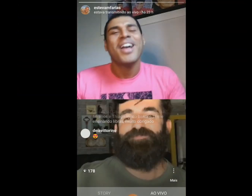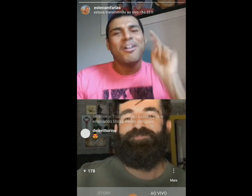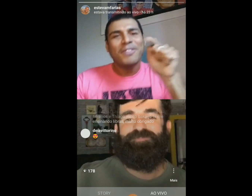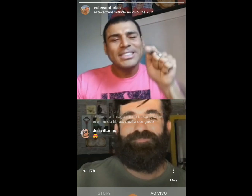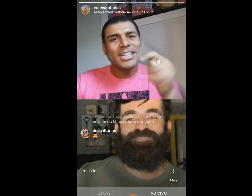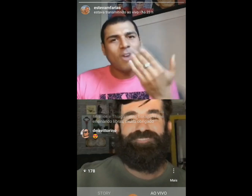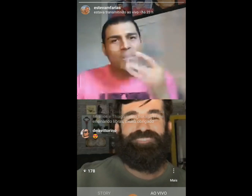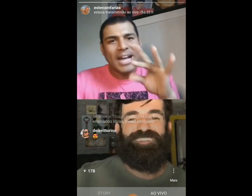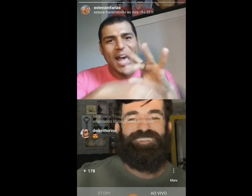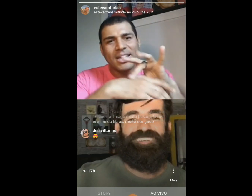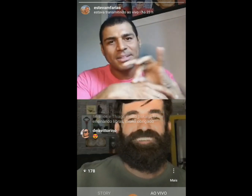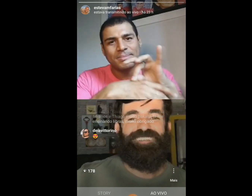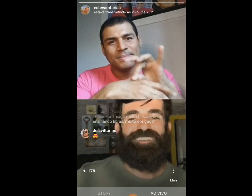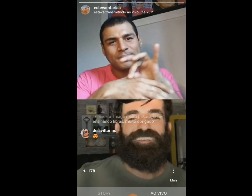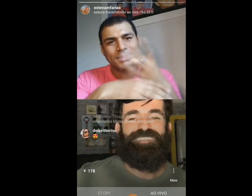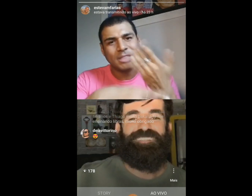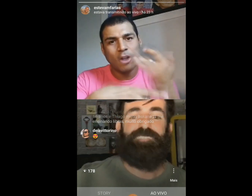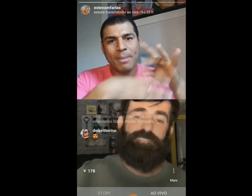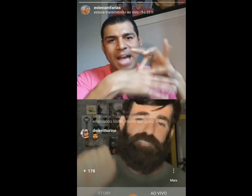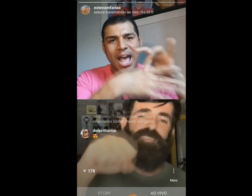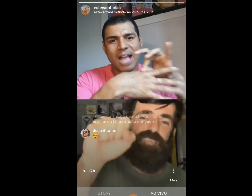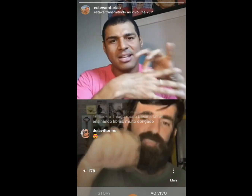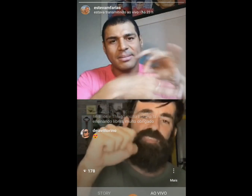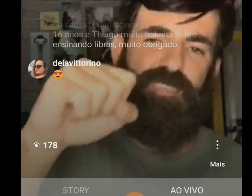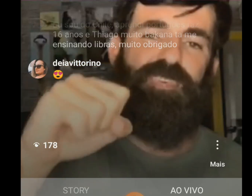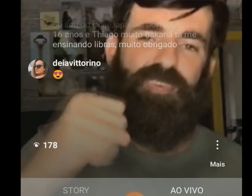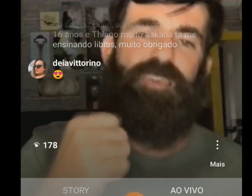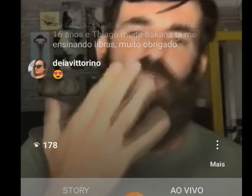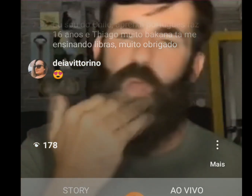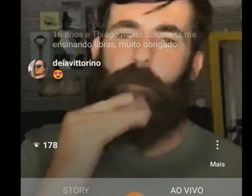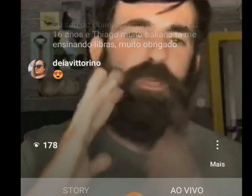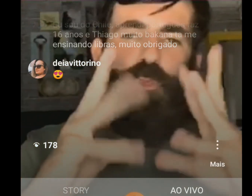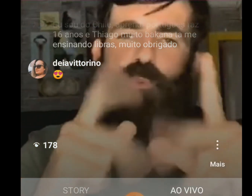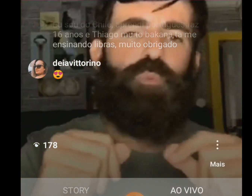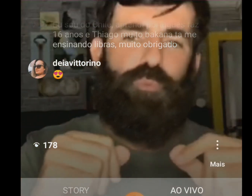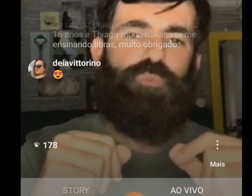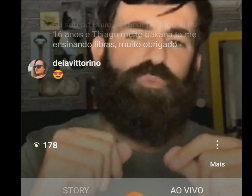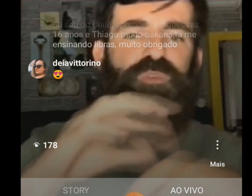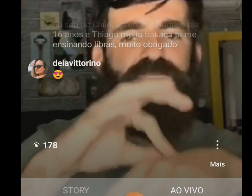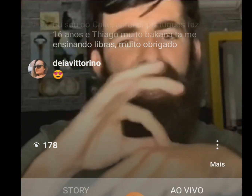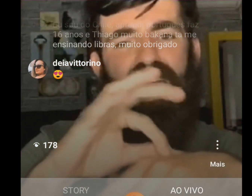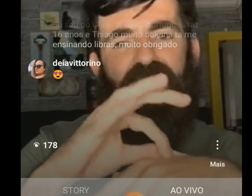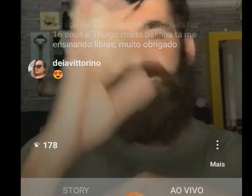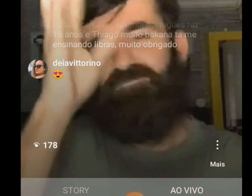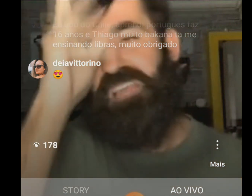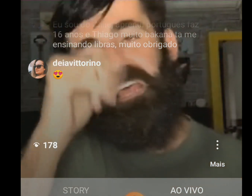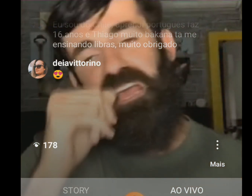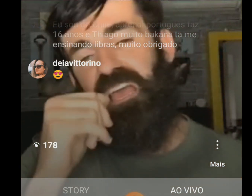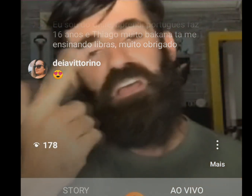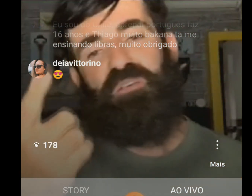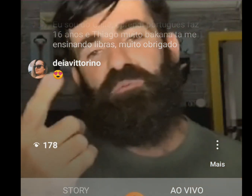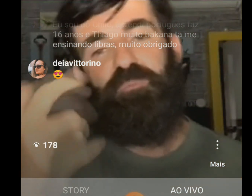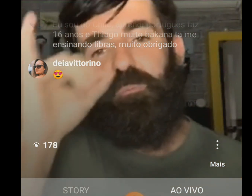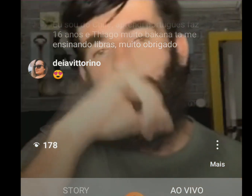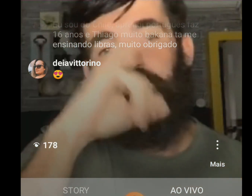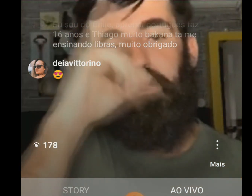Você come carne? Eu como carne, sim, como tudo. Como carne, frango, carnes de